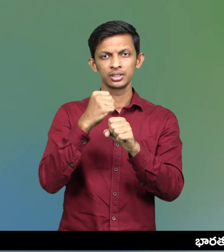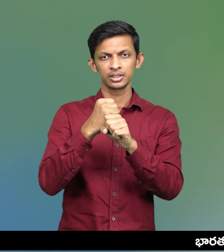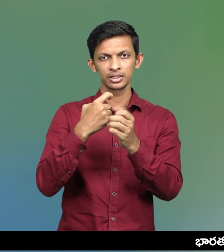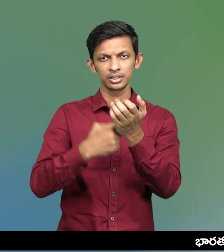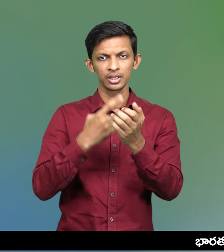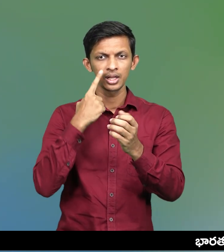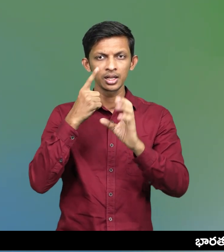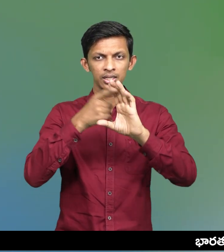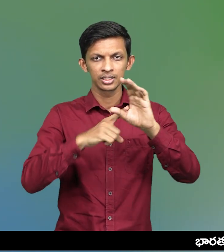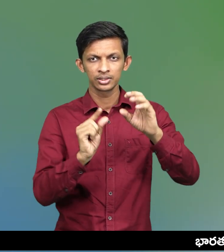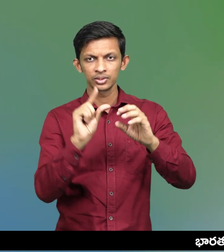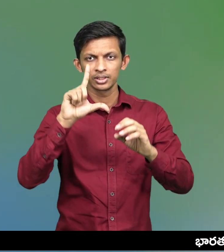భారతదేశంలో వ్యవసాయం